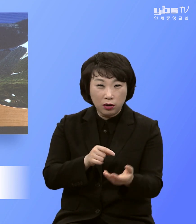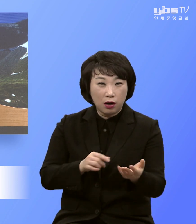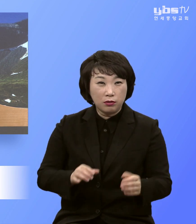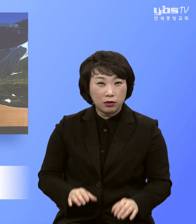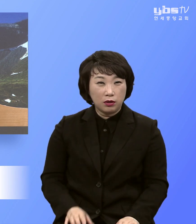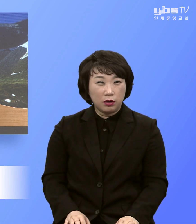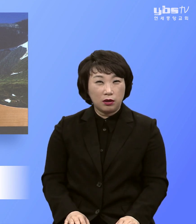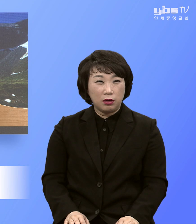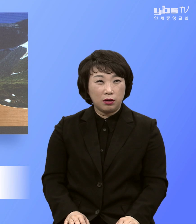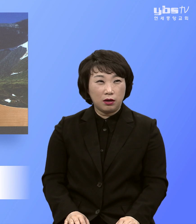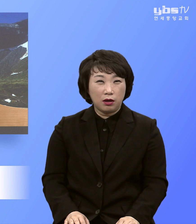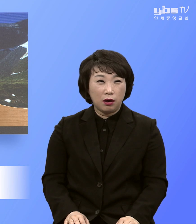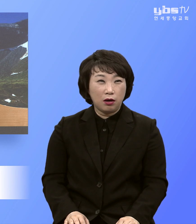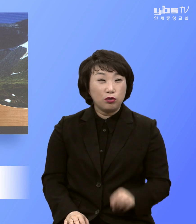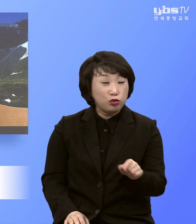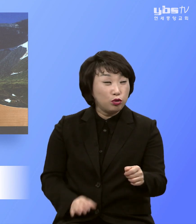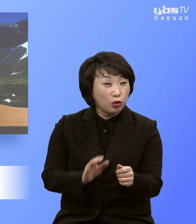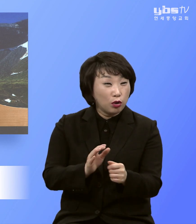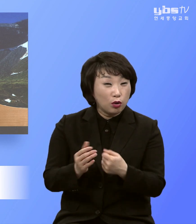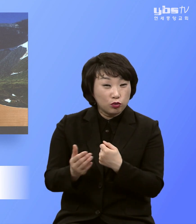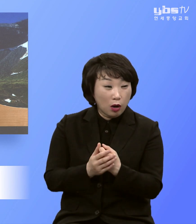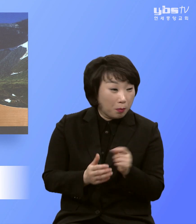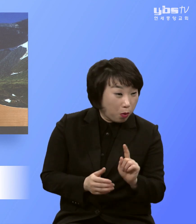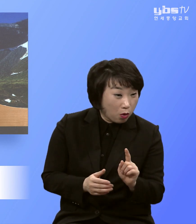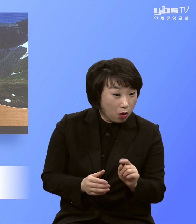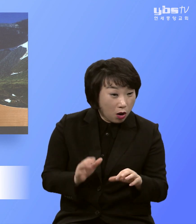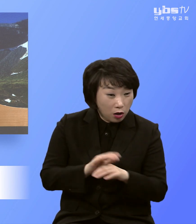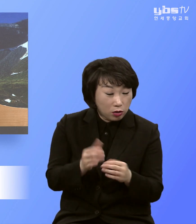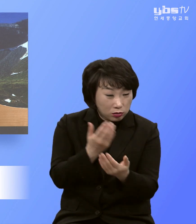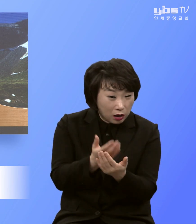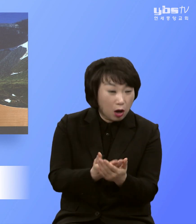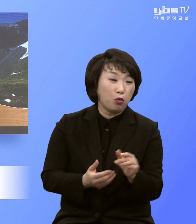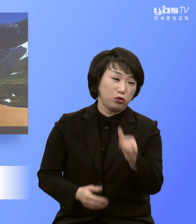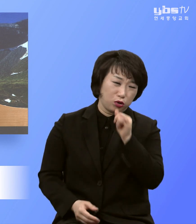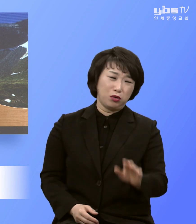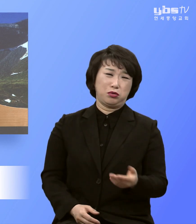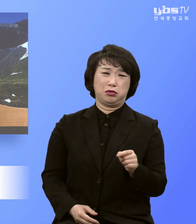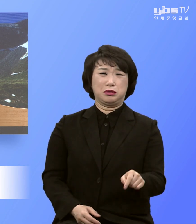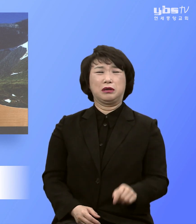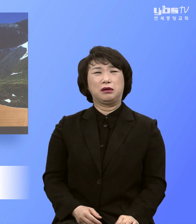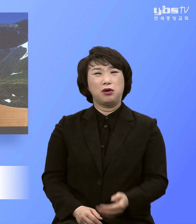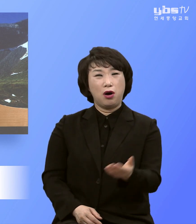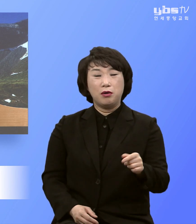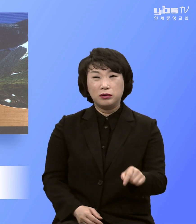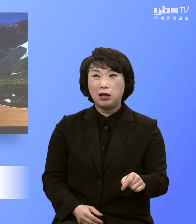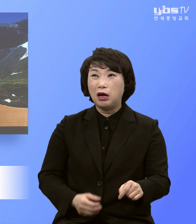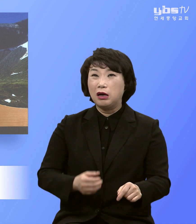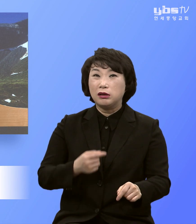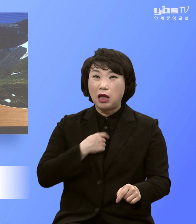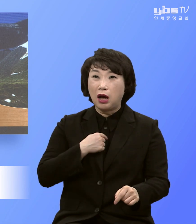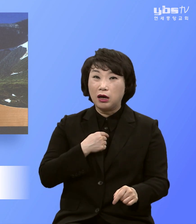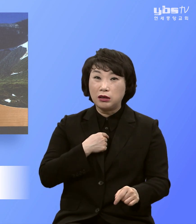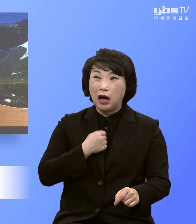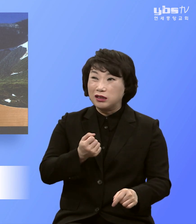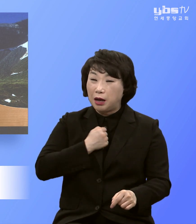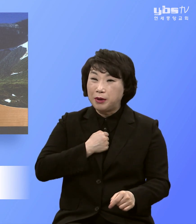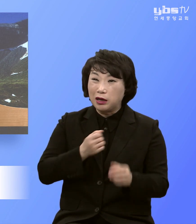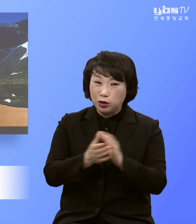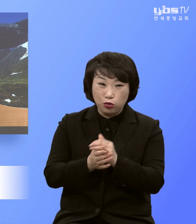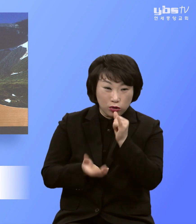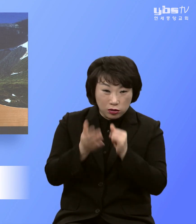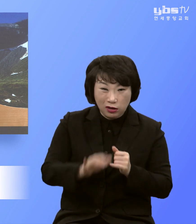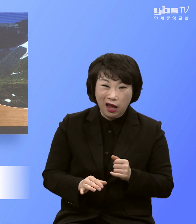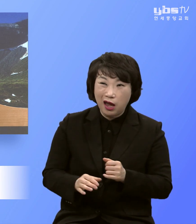도와주시옵소서. 뭘 도와달라고, 해결해달라고 해야지. 근데 자기가 아쉬워서 기도하는데 주려면